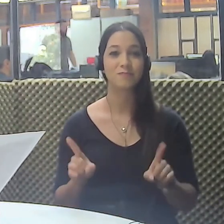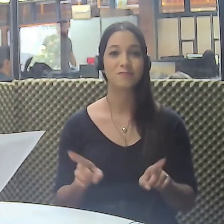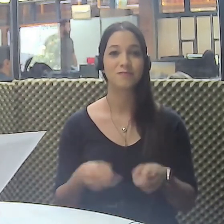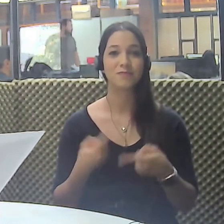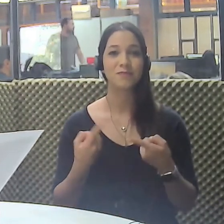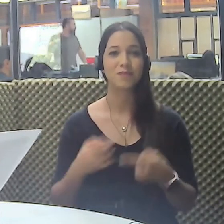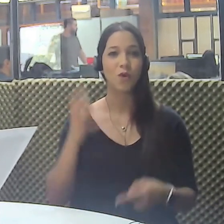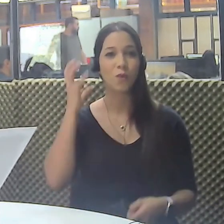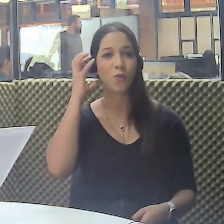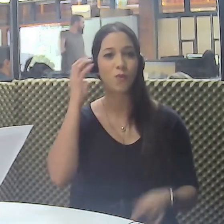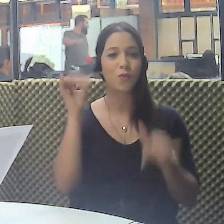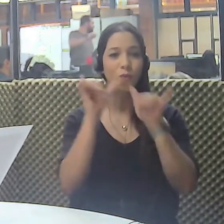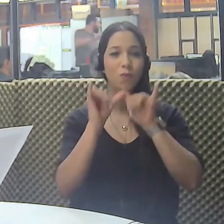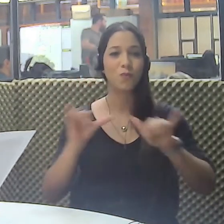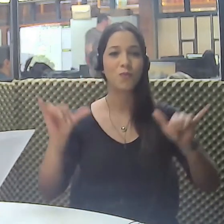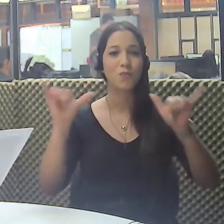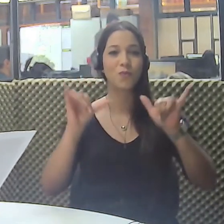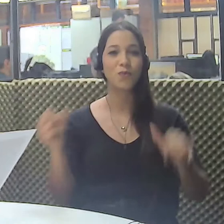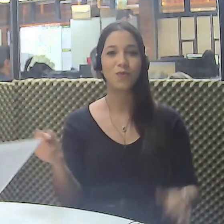Giro de notícias.